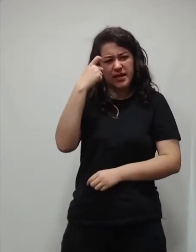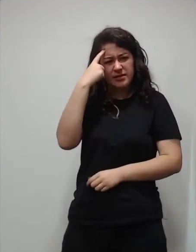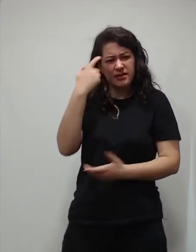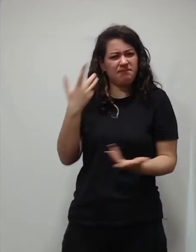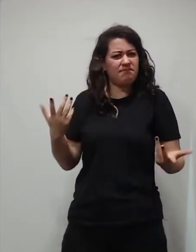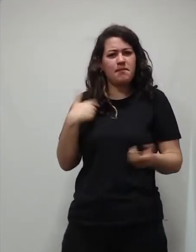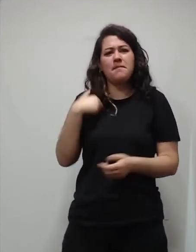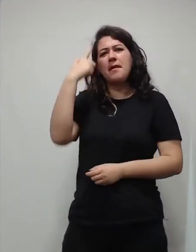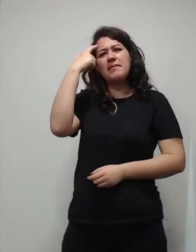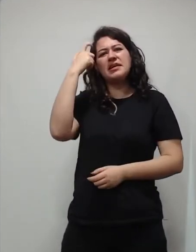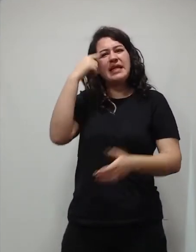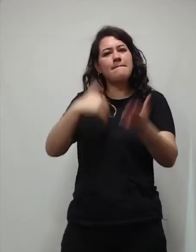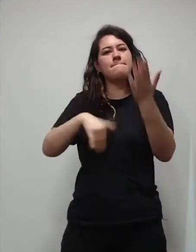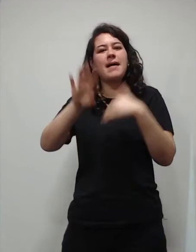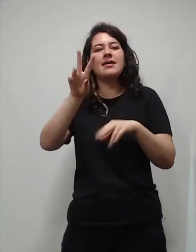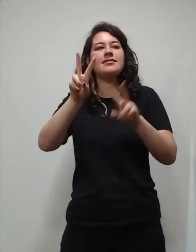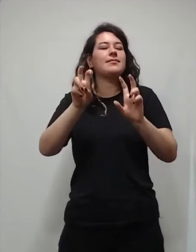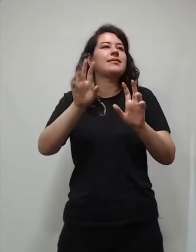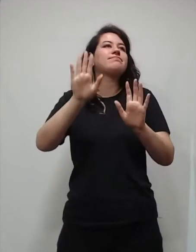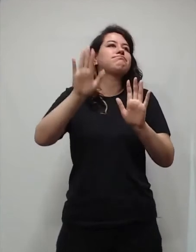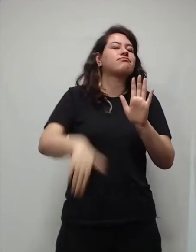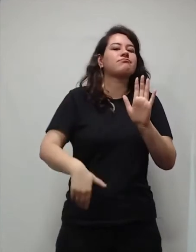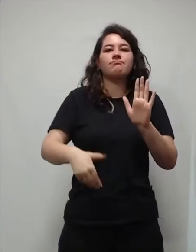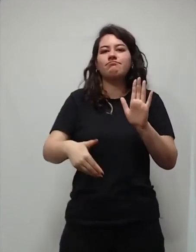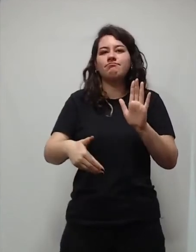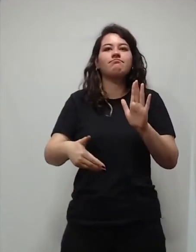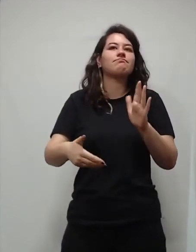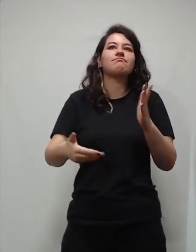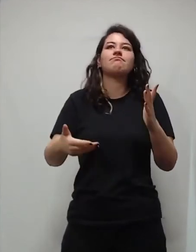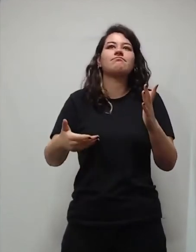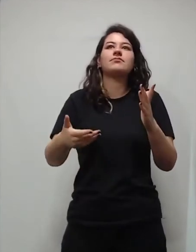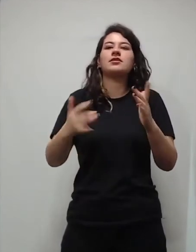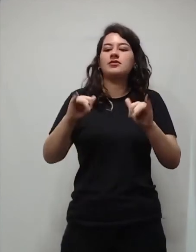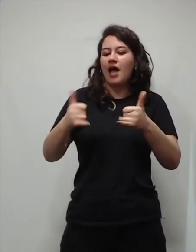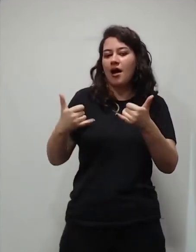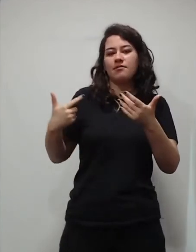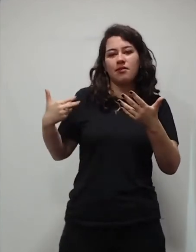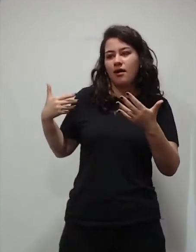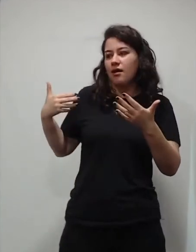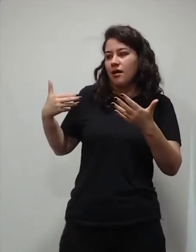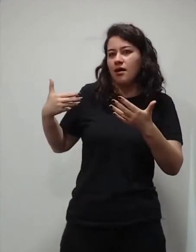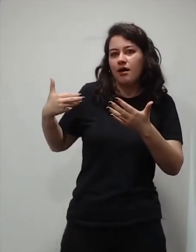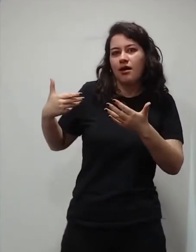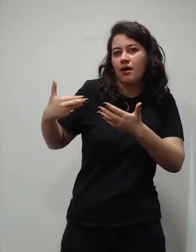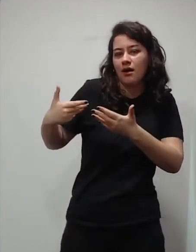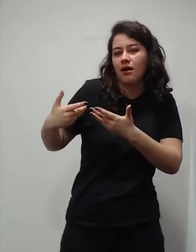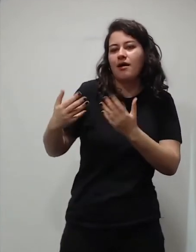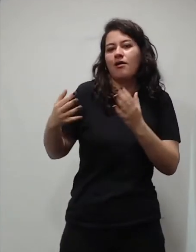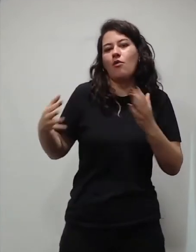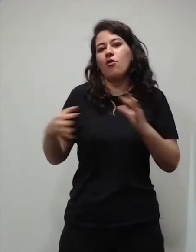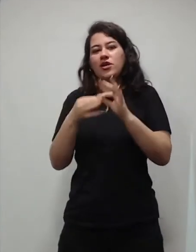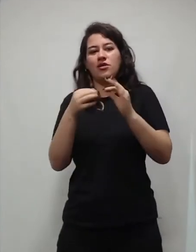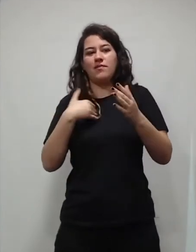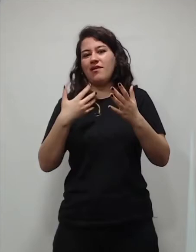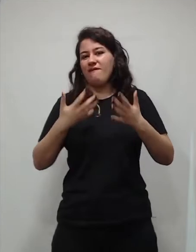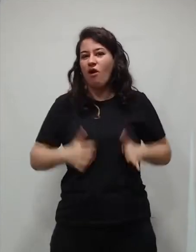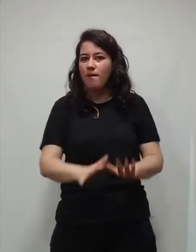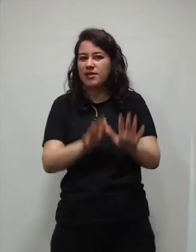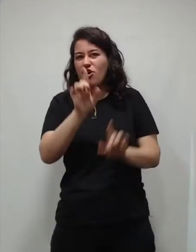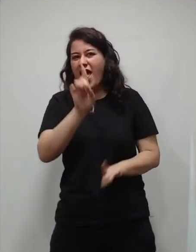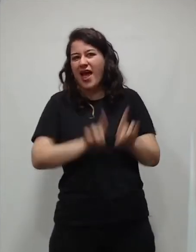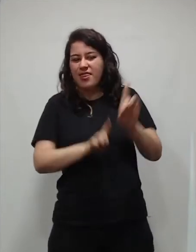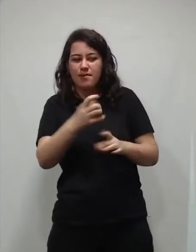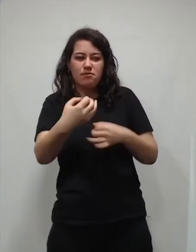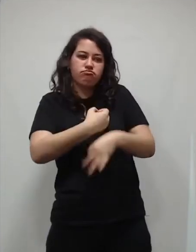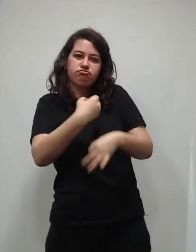experiencia tiene que ver más con lo que he ido transitando a nivel de mi formación